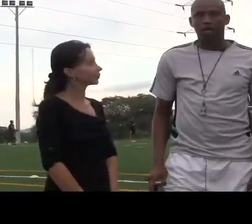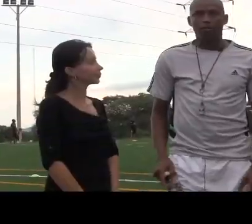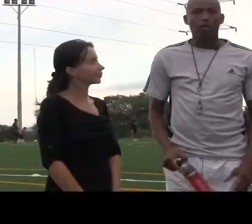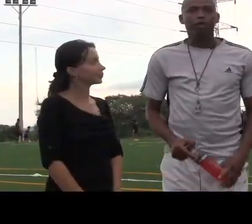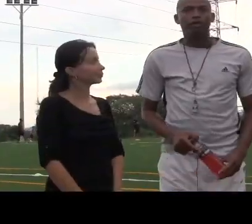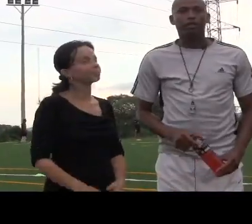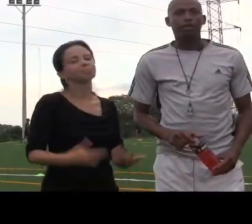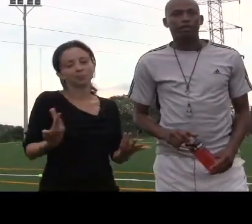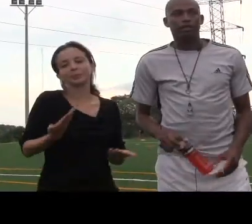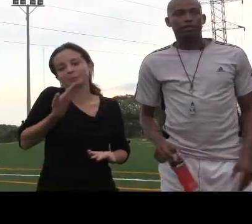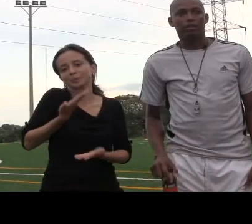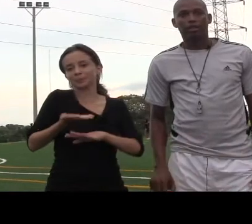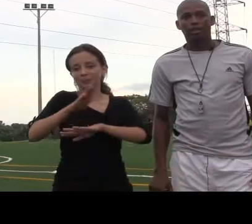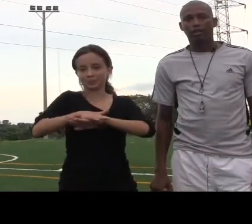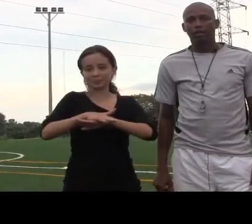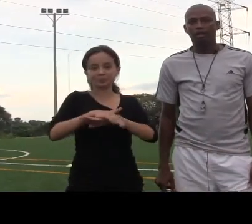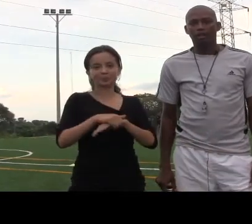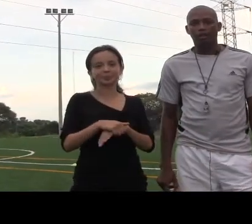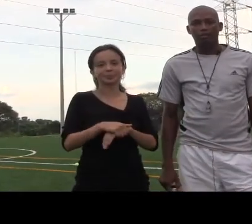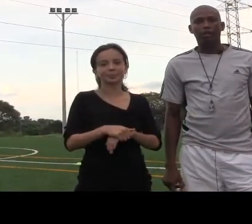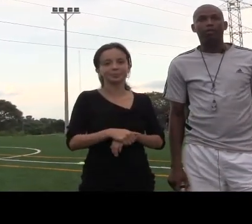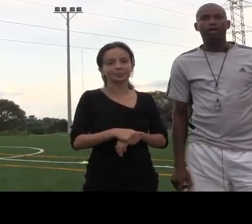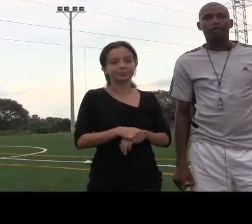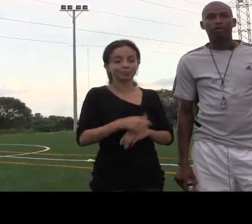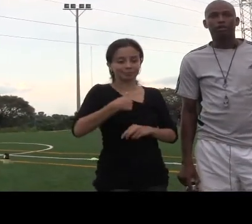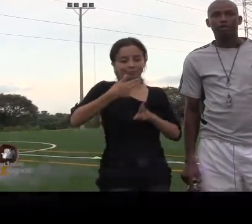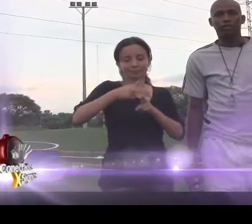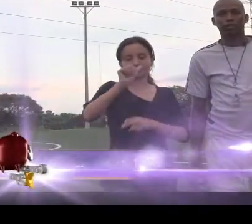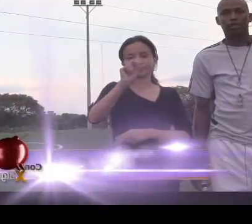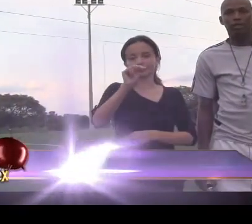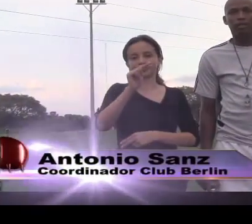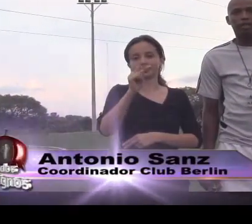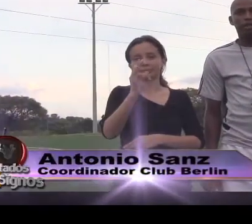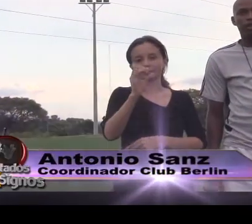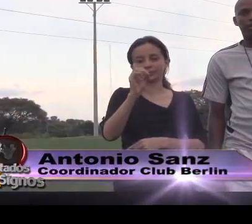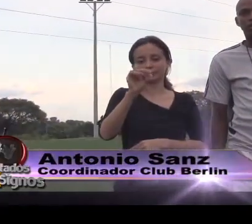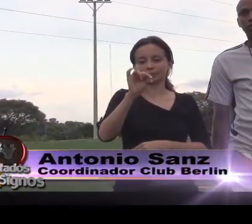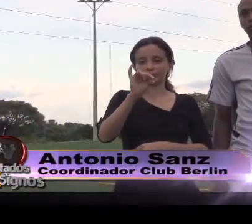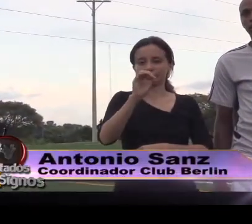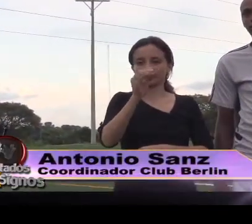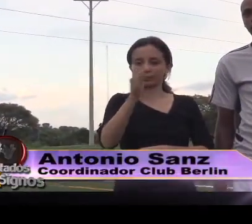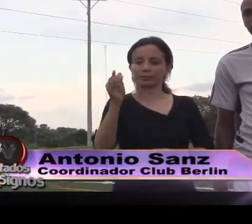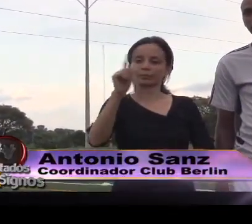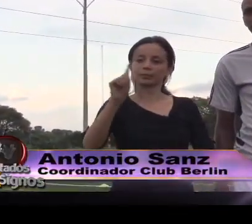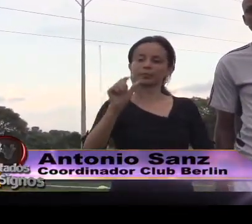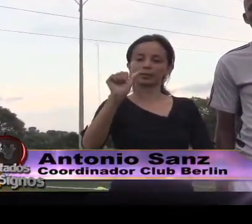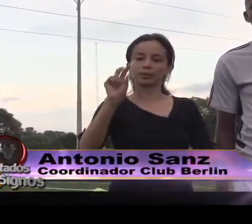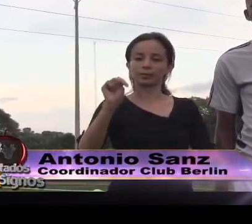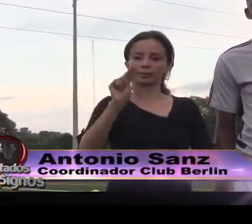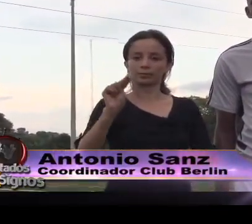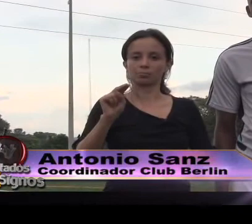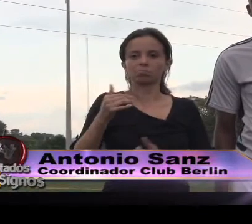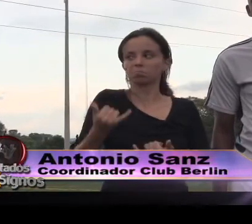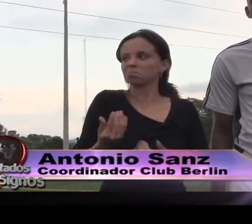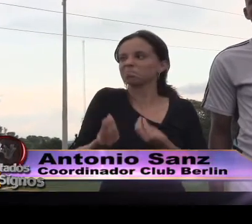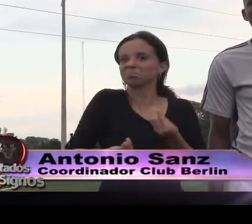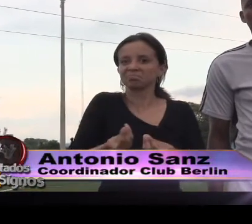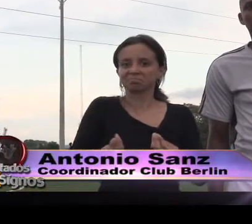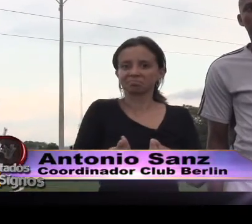Bueno, buenas tardes, mi nombre es Antonio Sanz. En este momento pues estamos en el